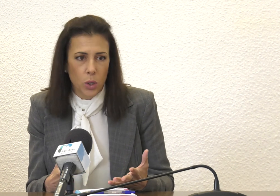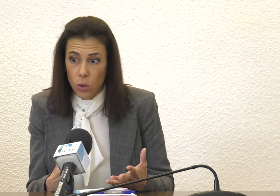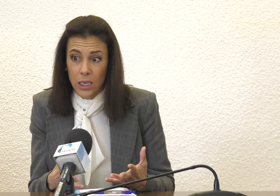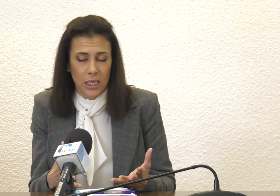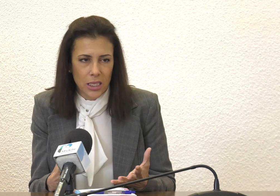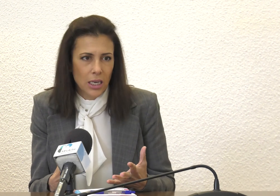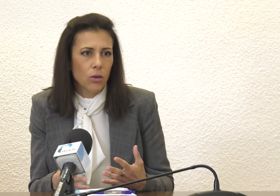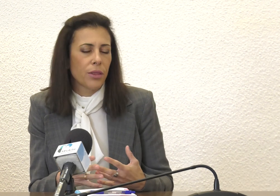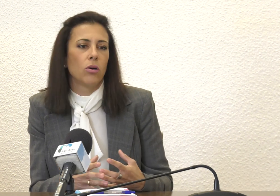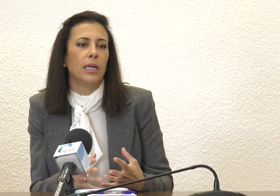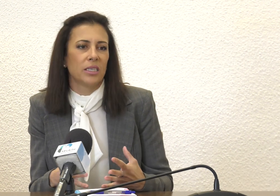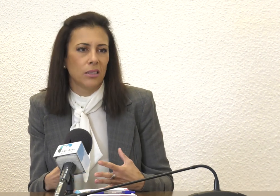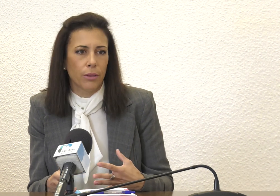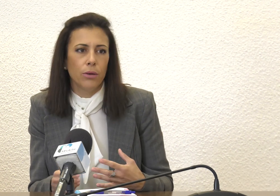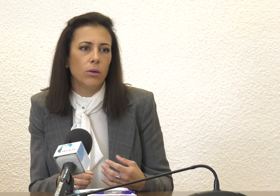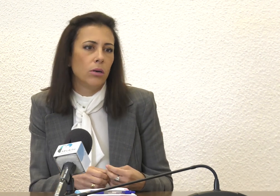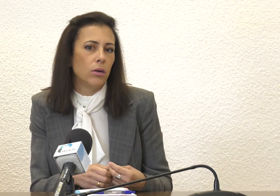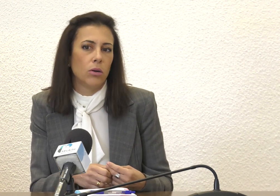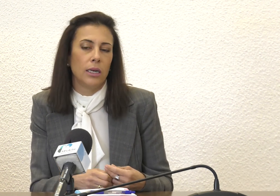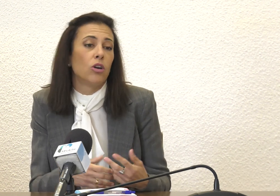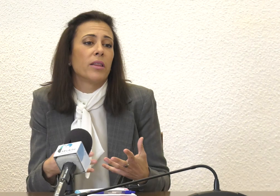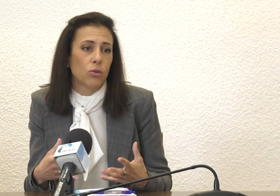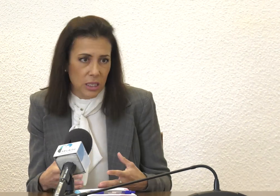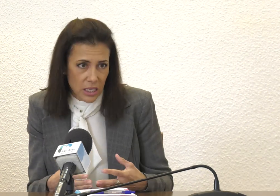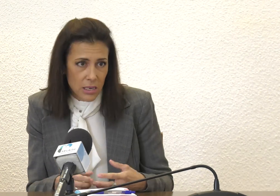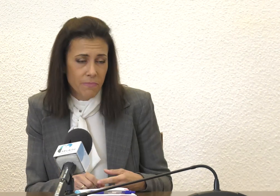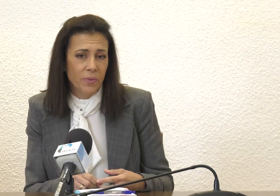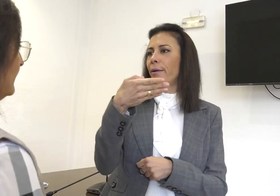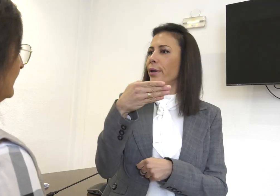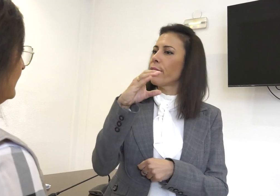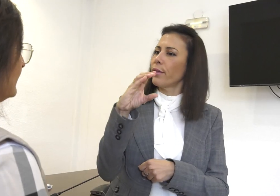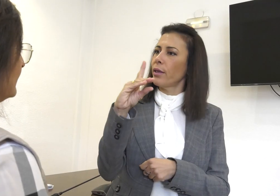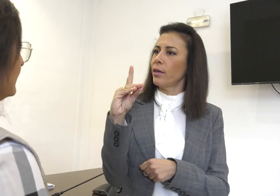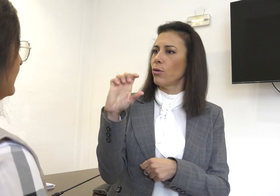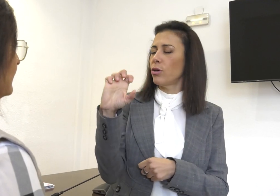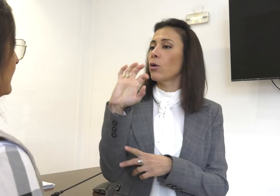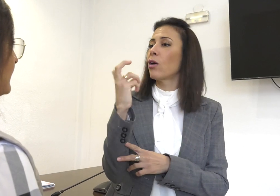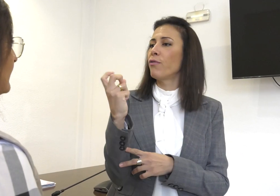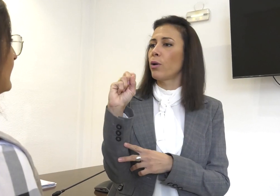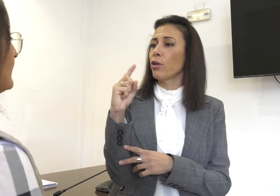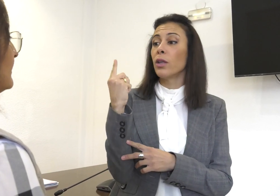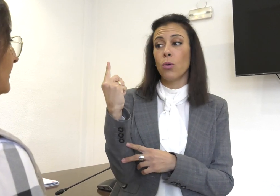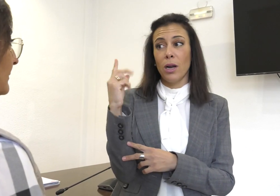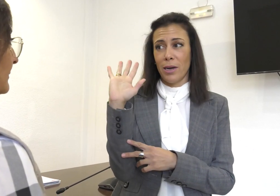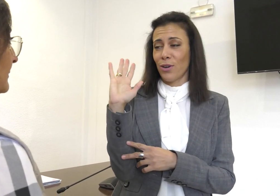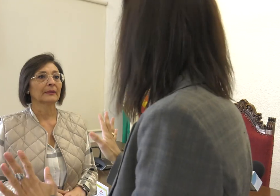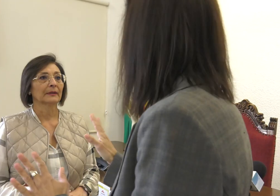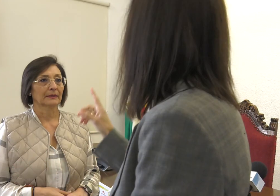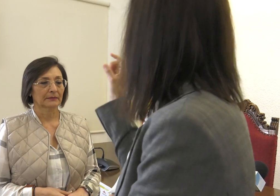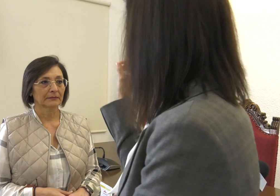encuentra usted, necesita algo, lo que es la presentación, las normas de cortesía. A primeros de año que viene se impartirá un curso más amplio, donde además